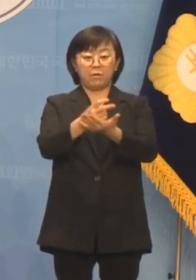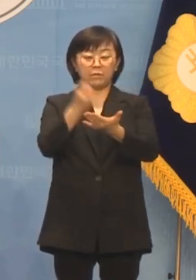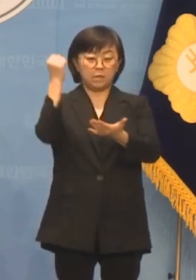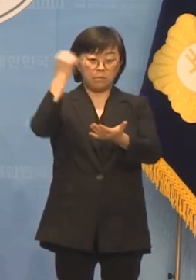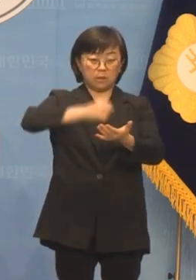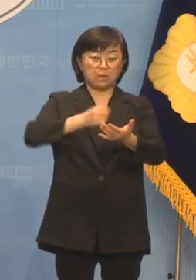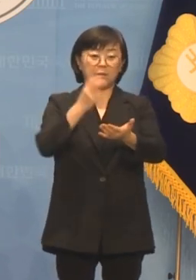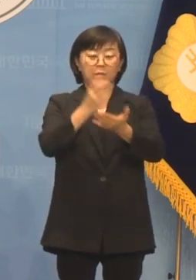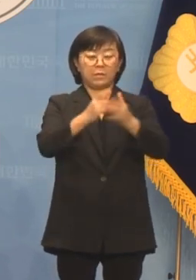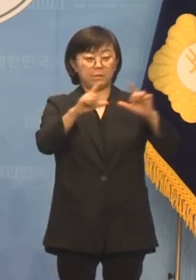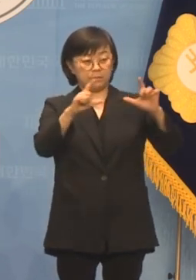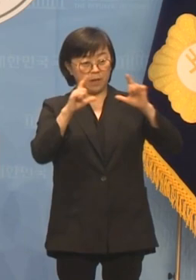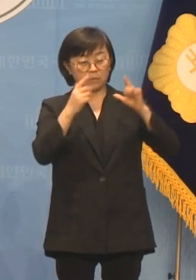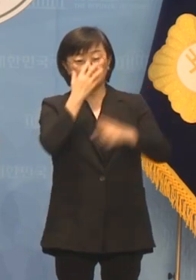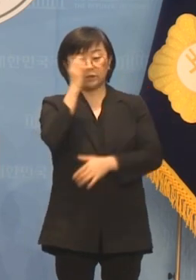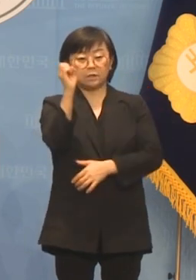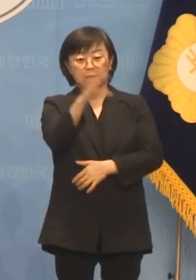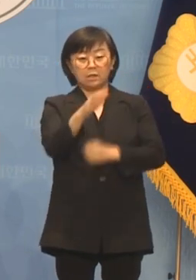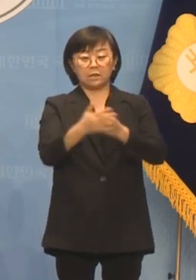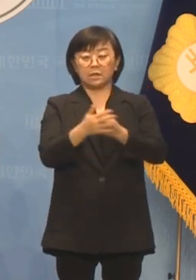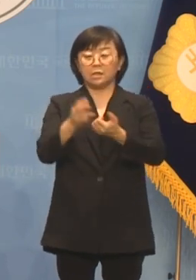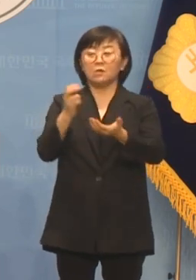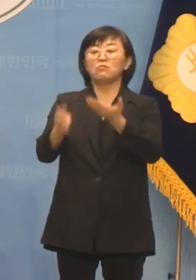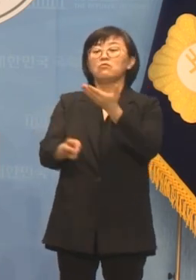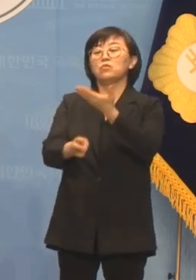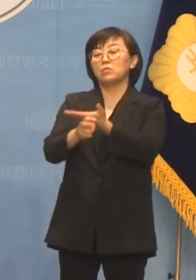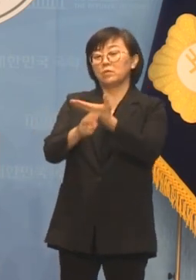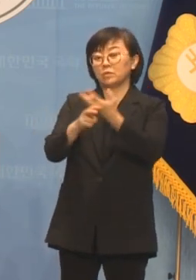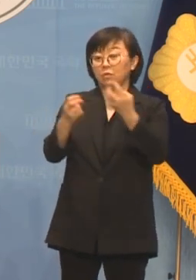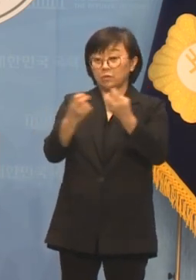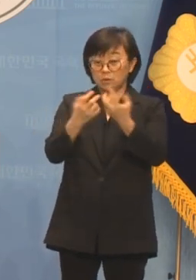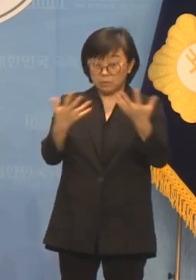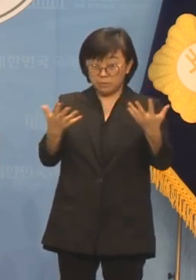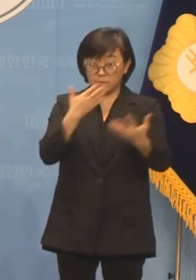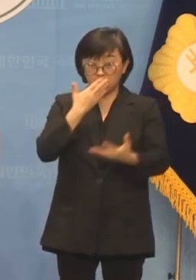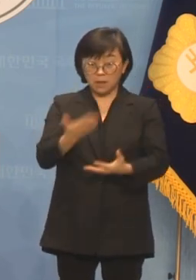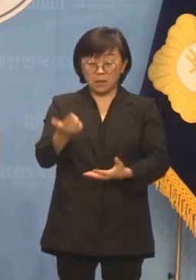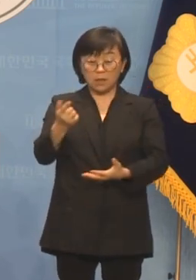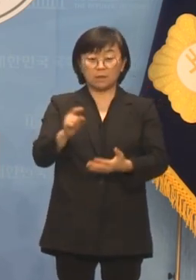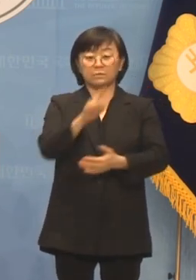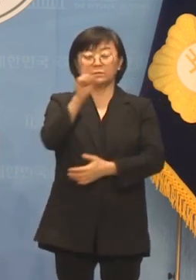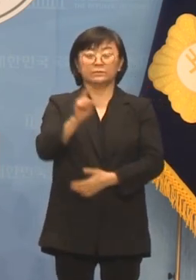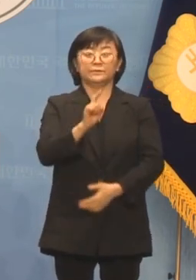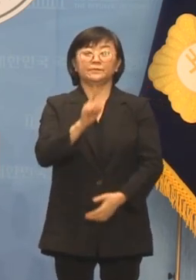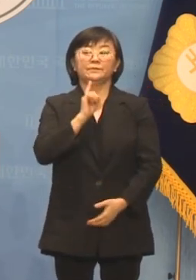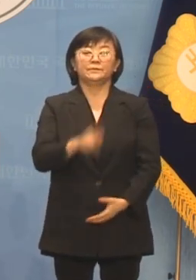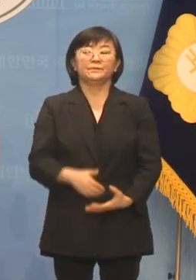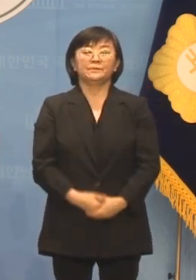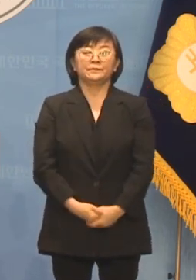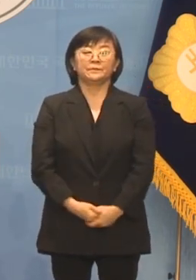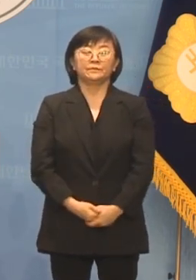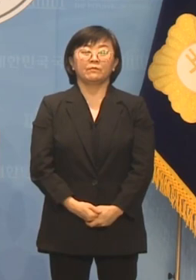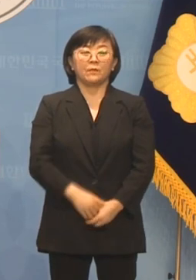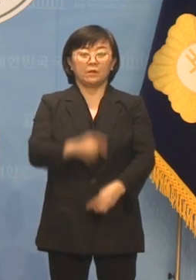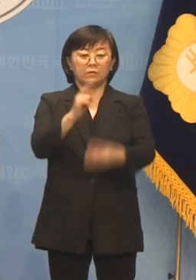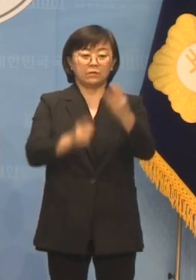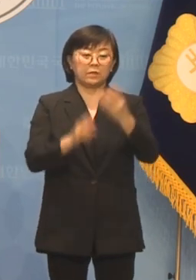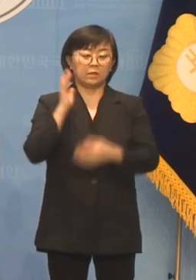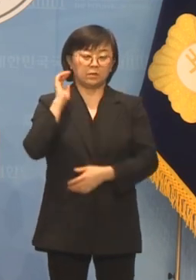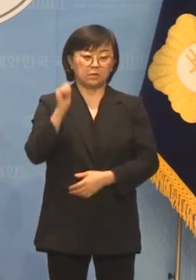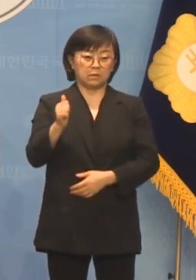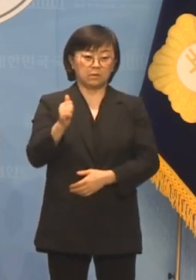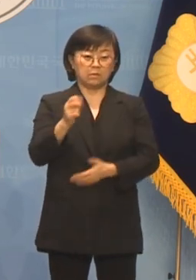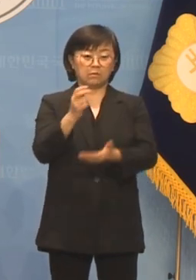판시를 무시하고 그 불법성을 어떻게 감당하려고 합니까? 윤석열